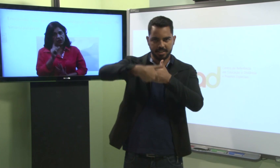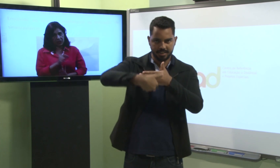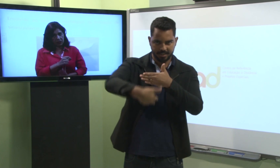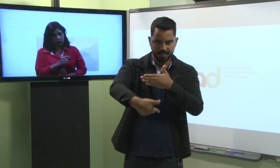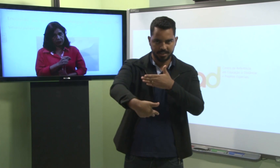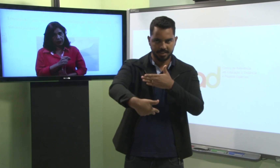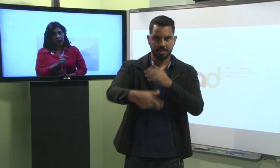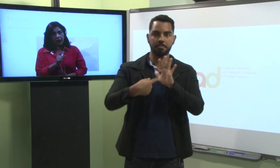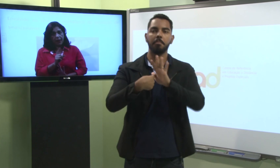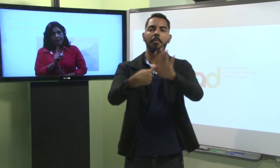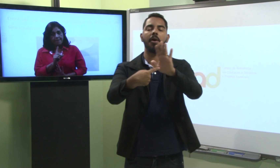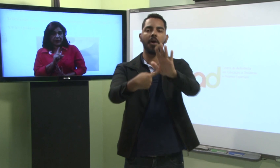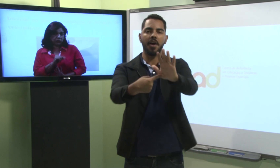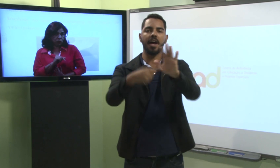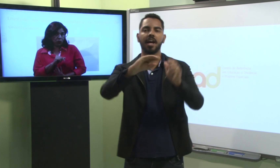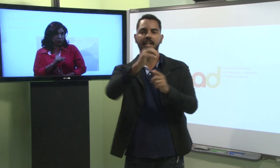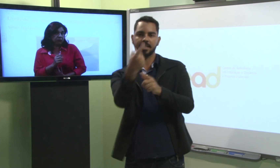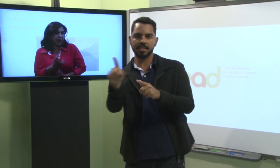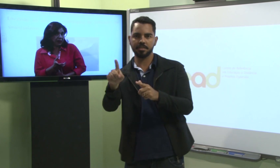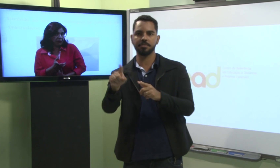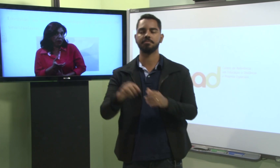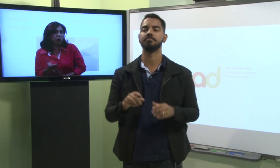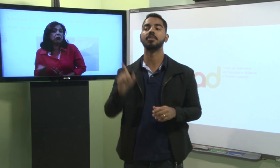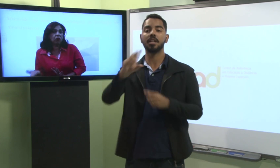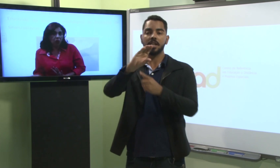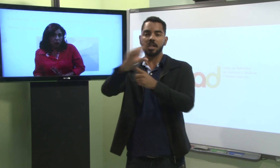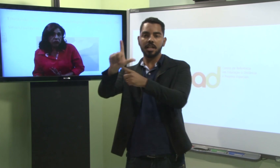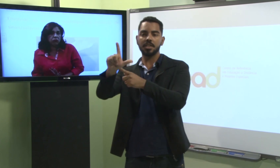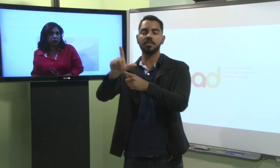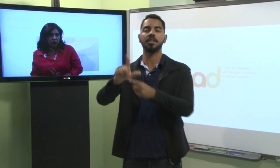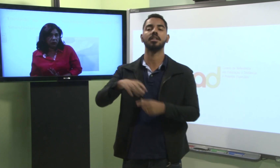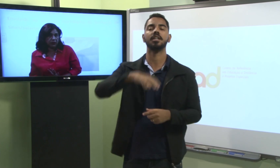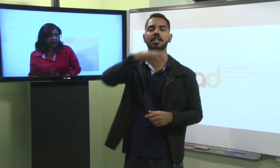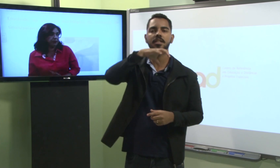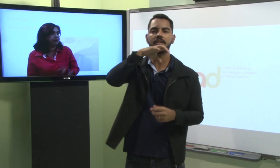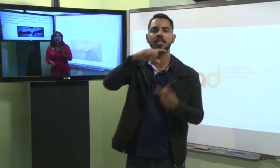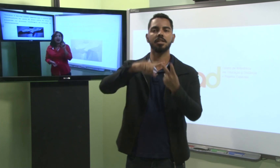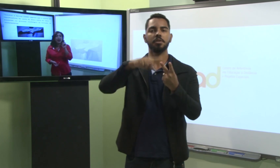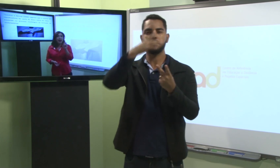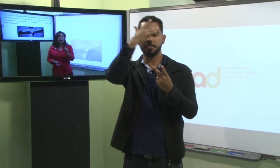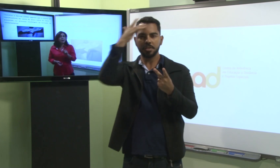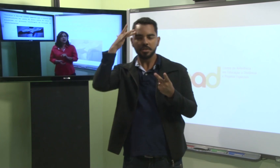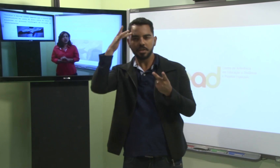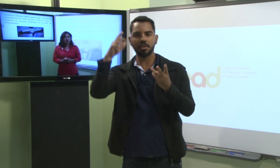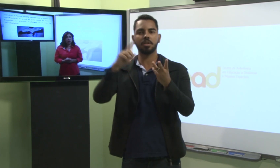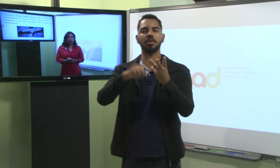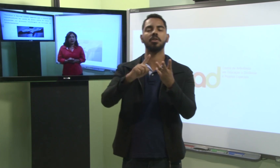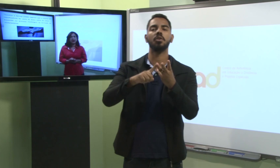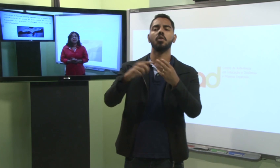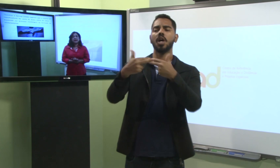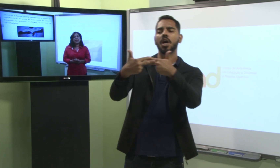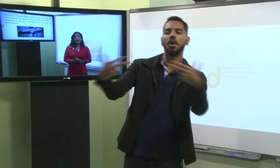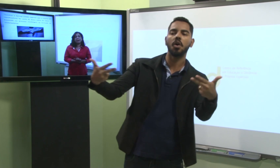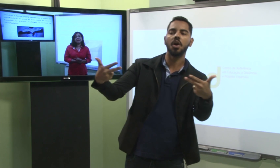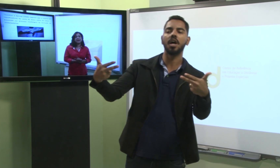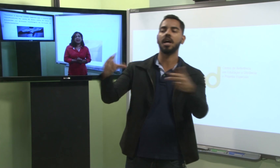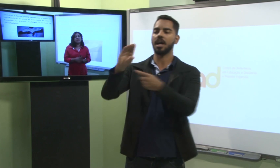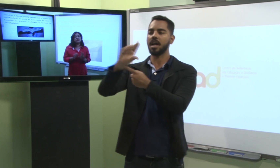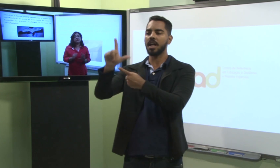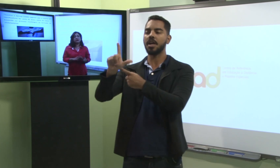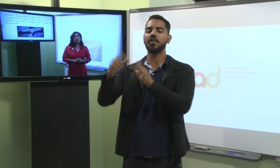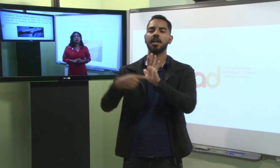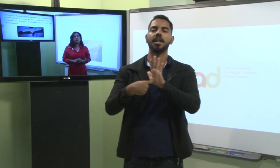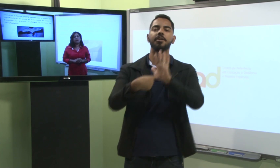de gênero, pessoa, animal ou uma coisa. A partir de agora, será